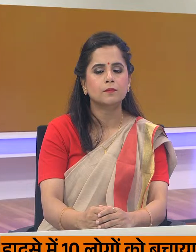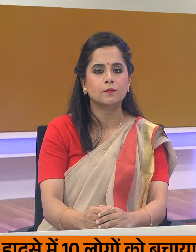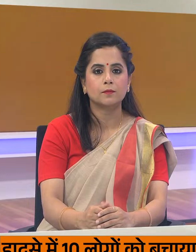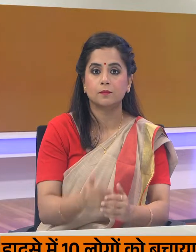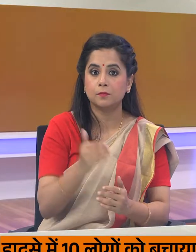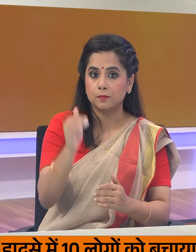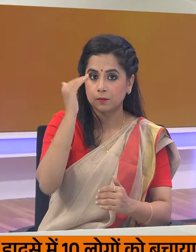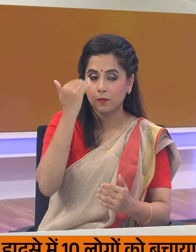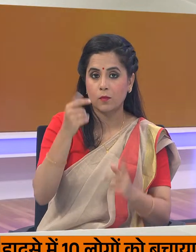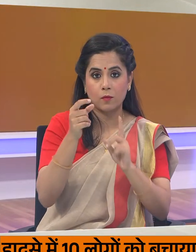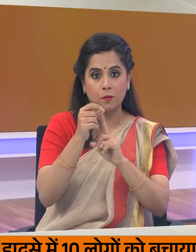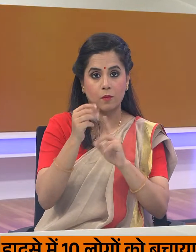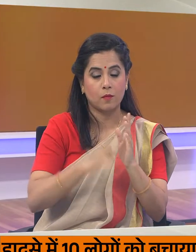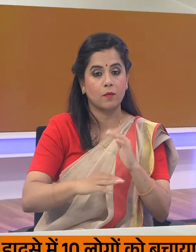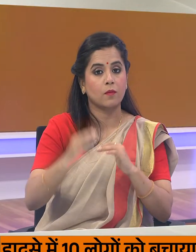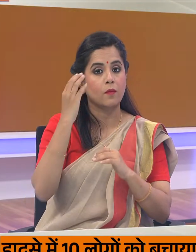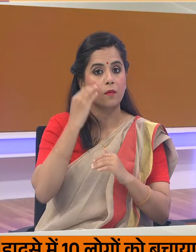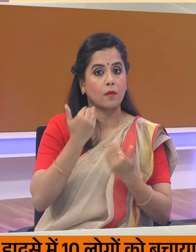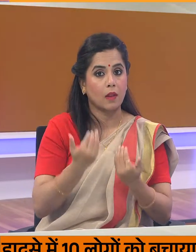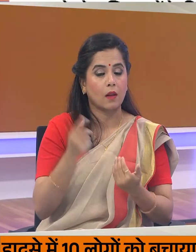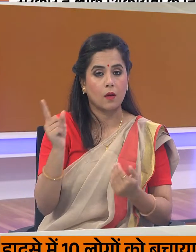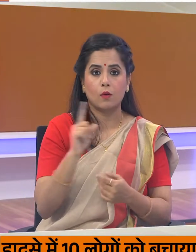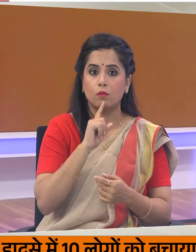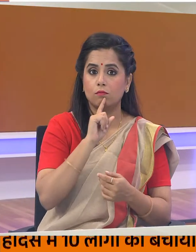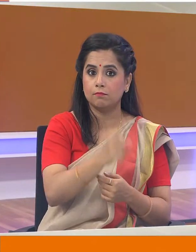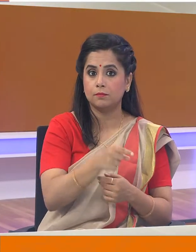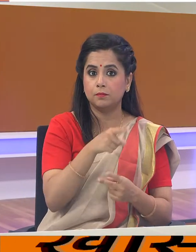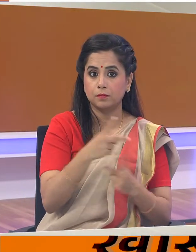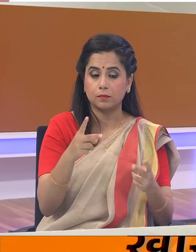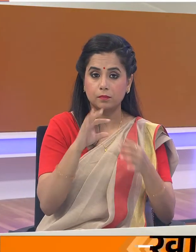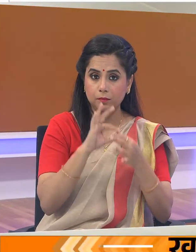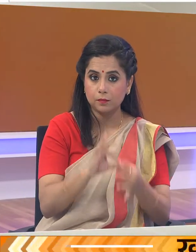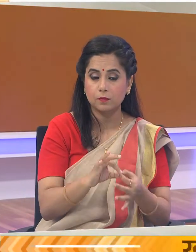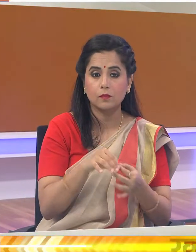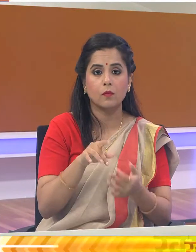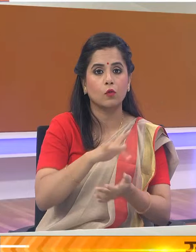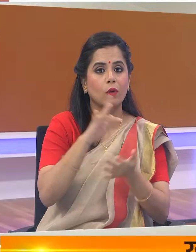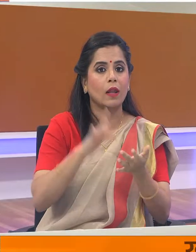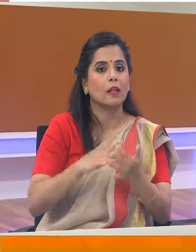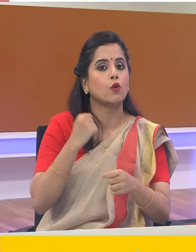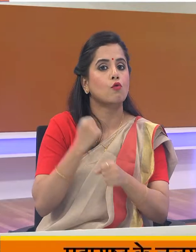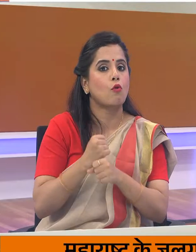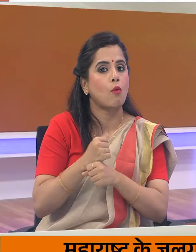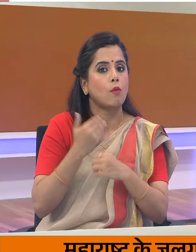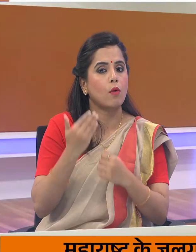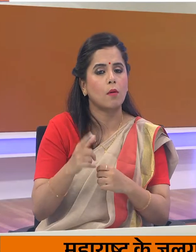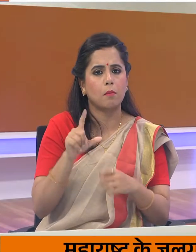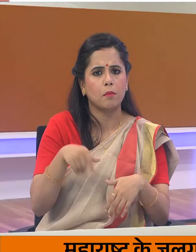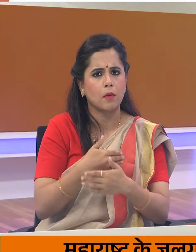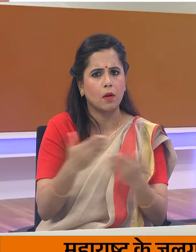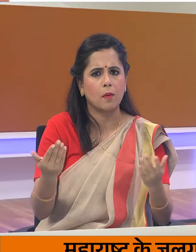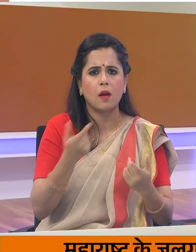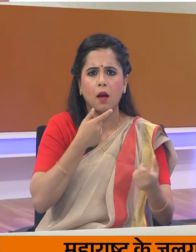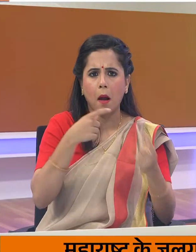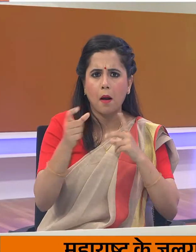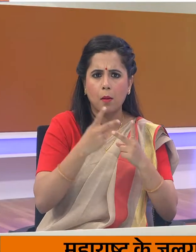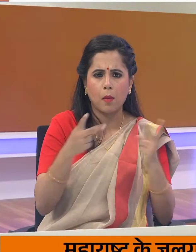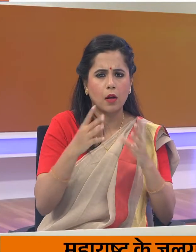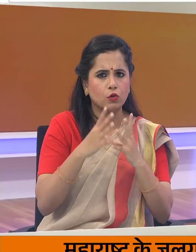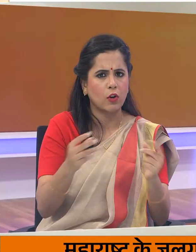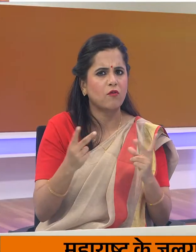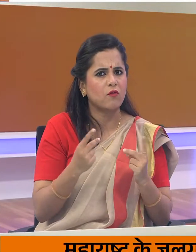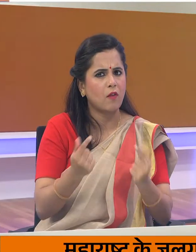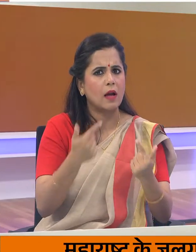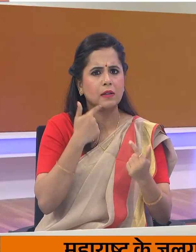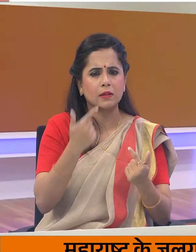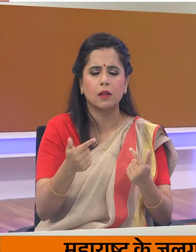अगली खबर, प्रधानमंत्री नरेंद्र मोदी के निर्देश के अनुसार केंद्र सरकार जन शिकायतों के त्वरित निपटान के